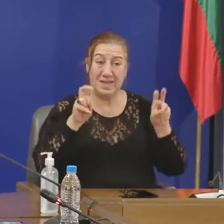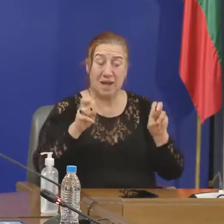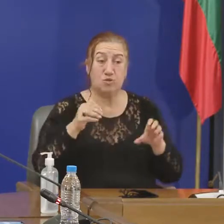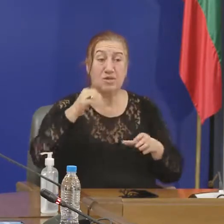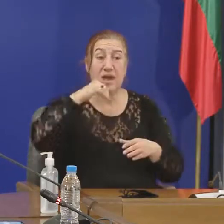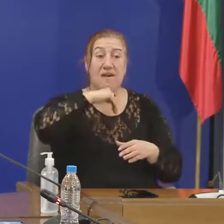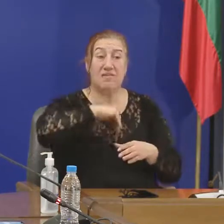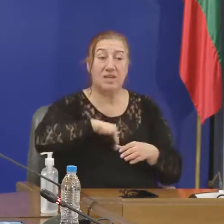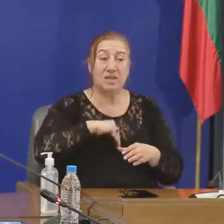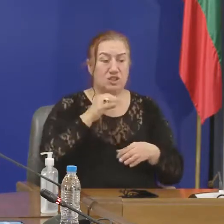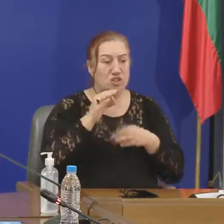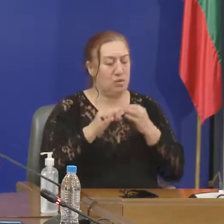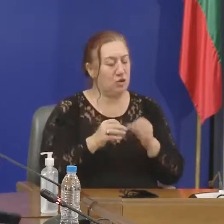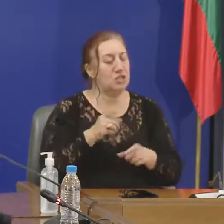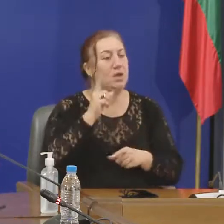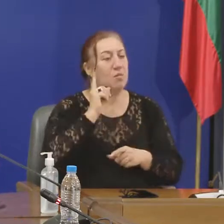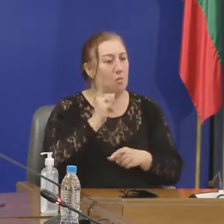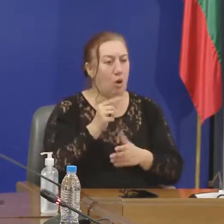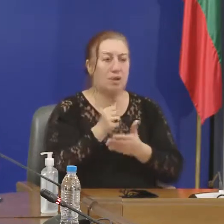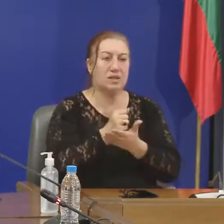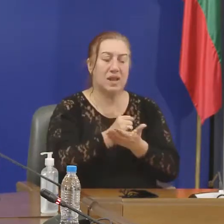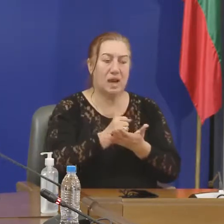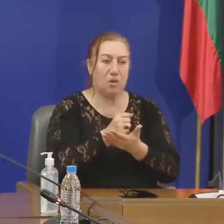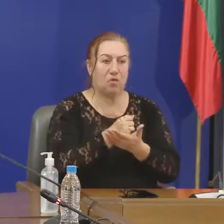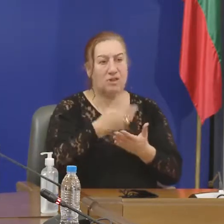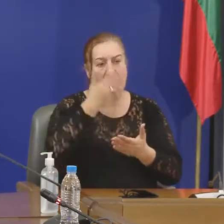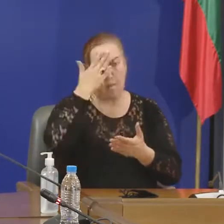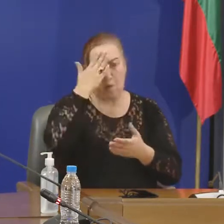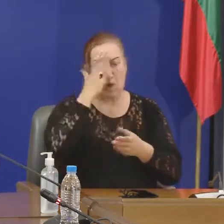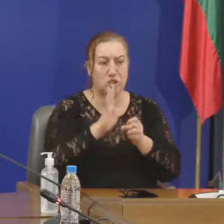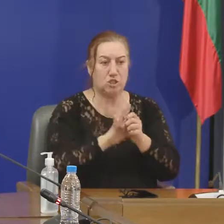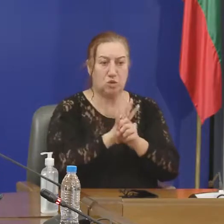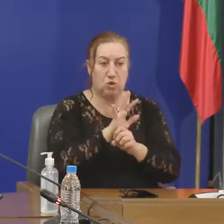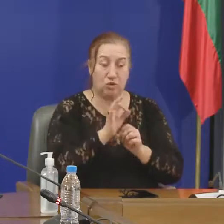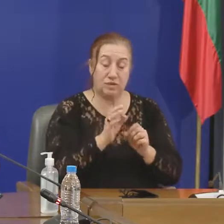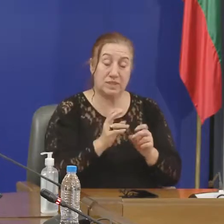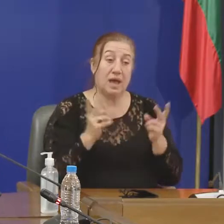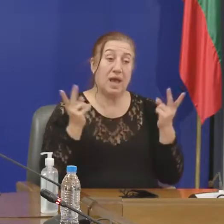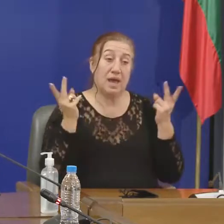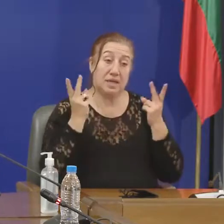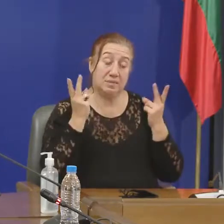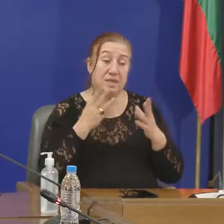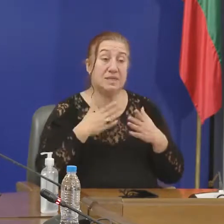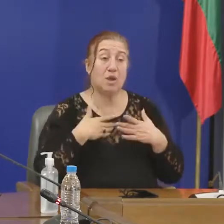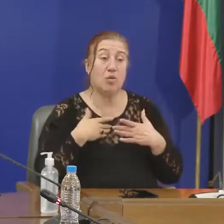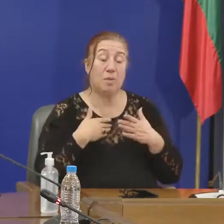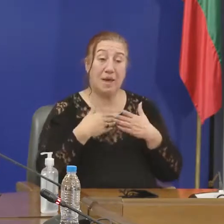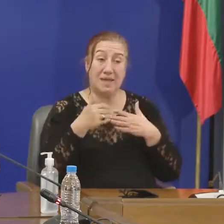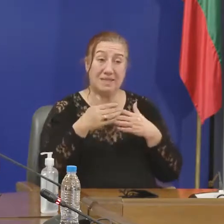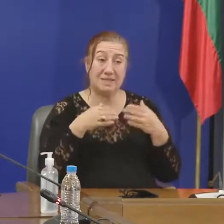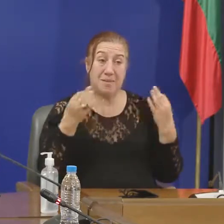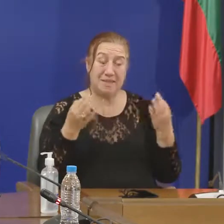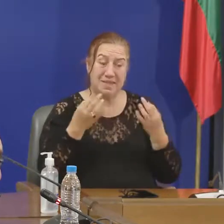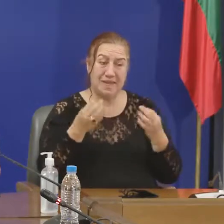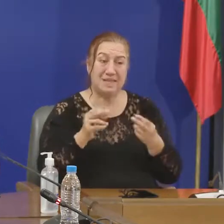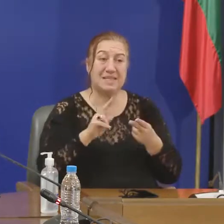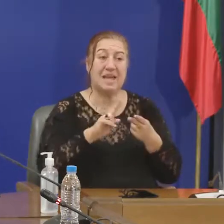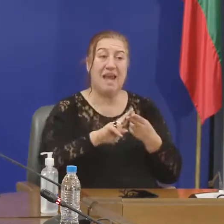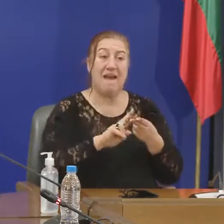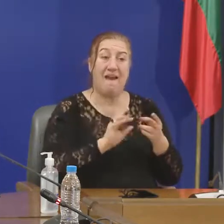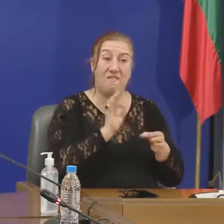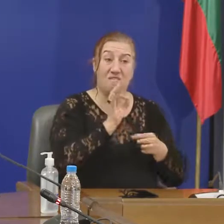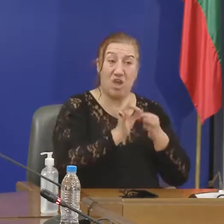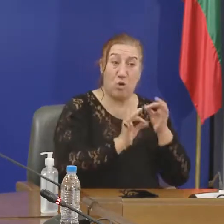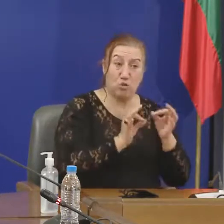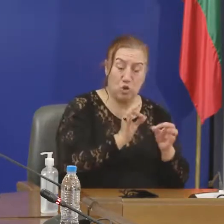да менажират пациенти с COVID-19. Разбира се, ако има специалисти, вирусолози и инфекционисти, още